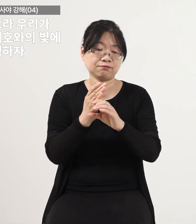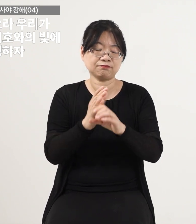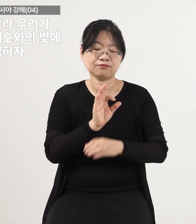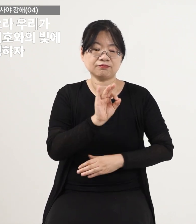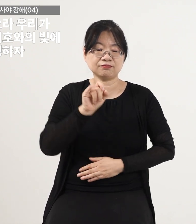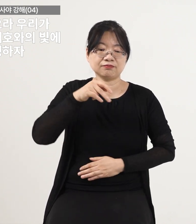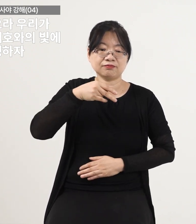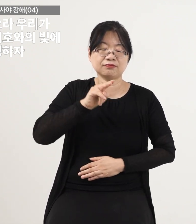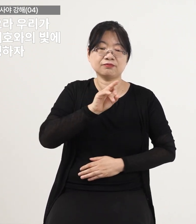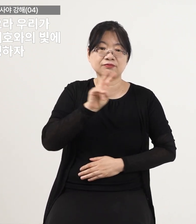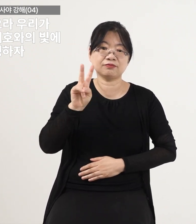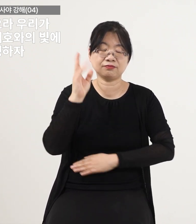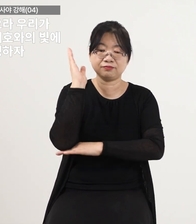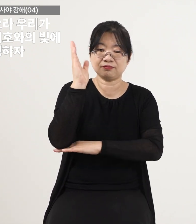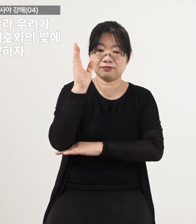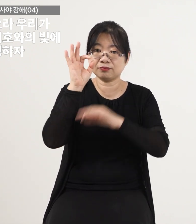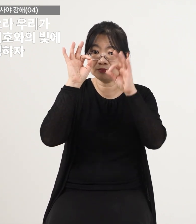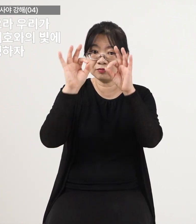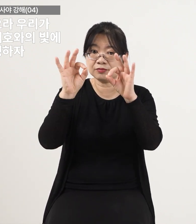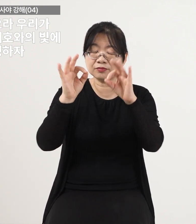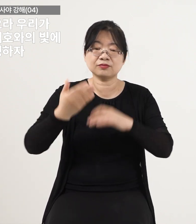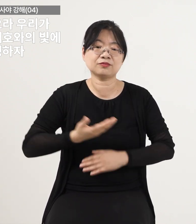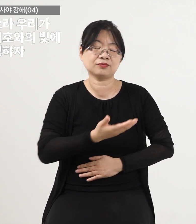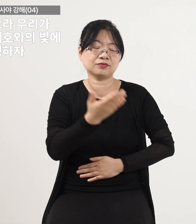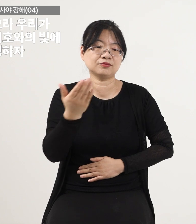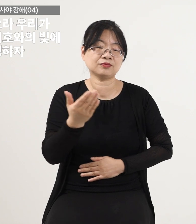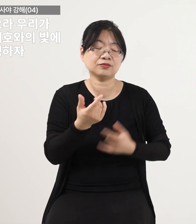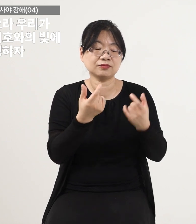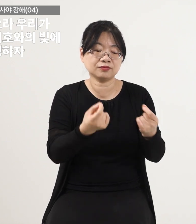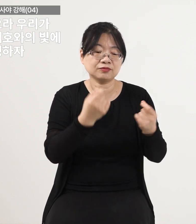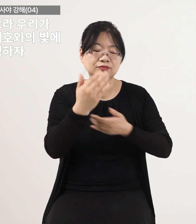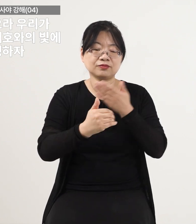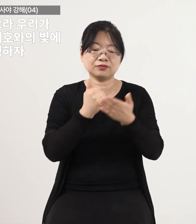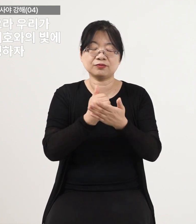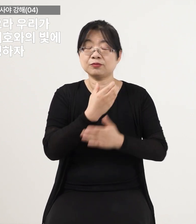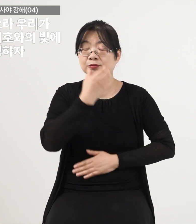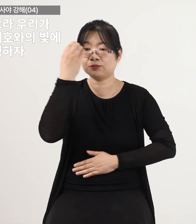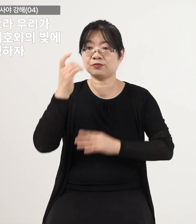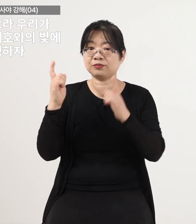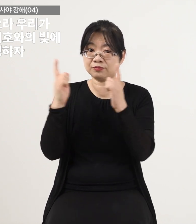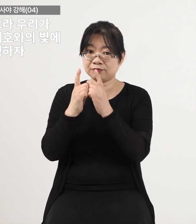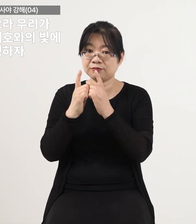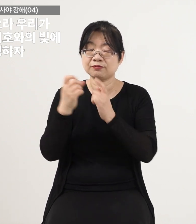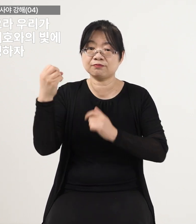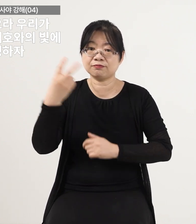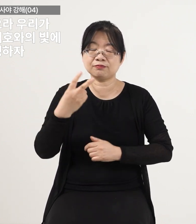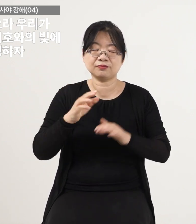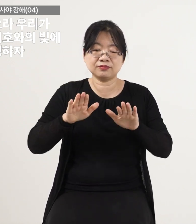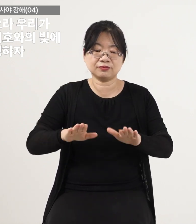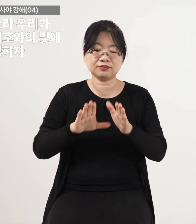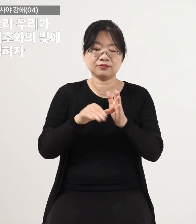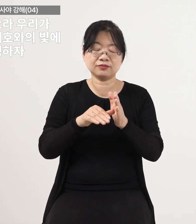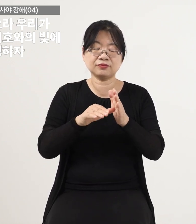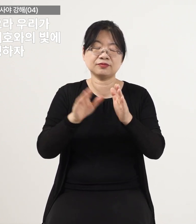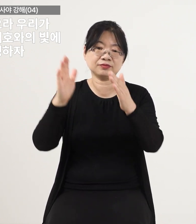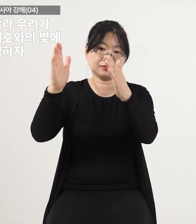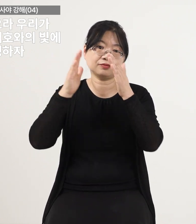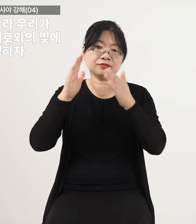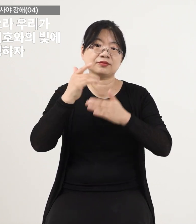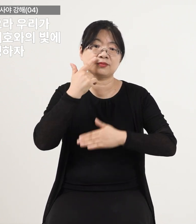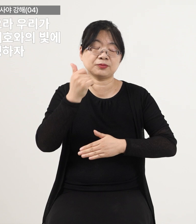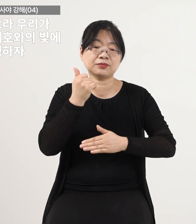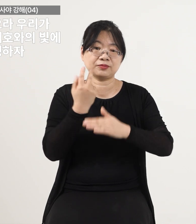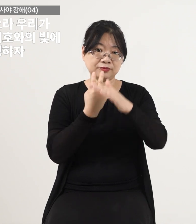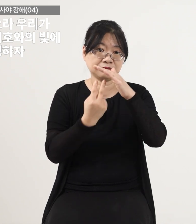이사야 강해를 들으면서 여러분들이 그런 하나님의 꿈을 만나고 또 이 시대를 향하신